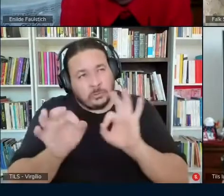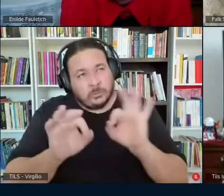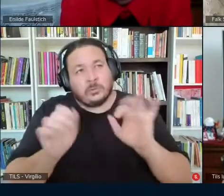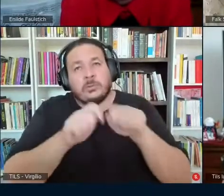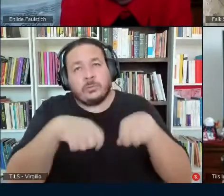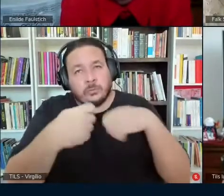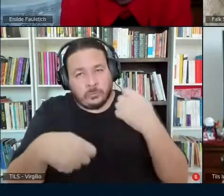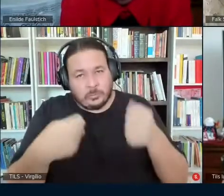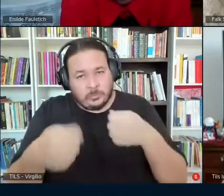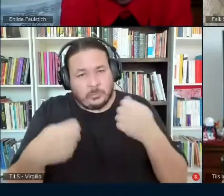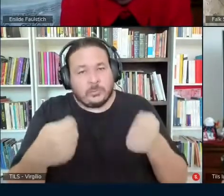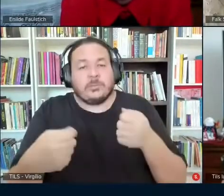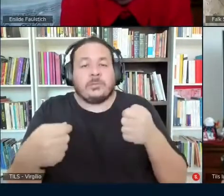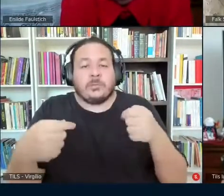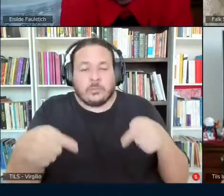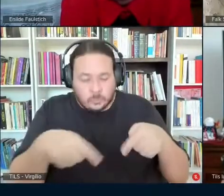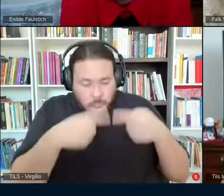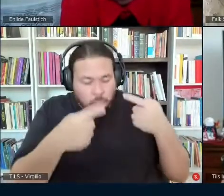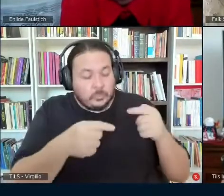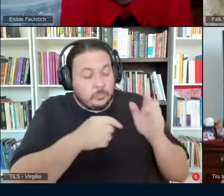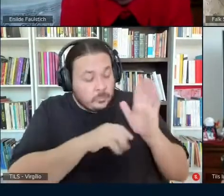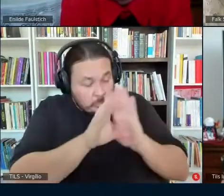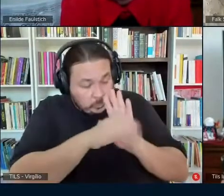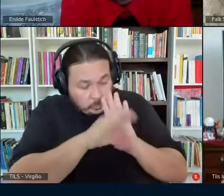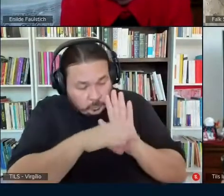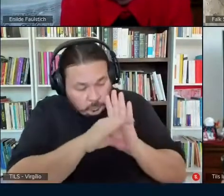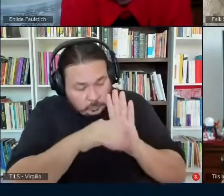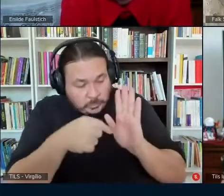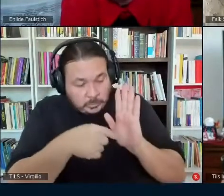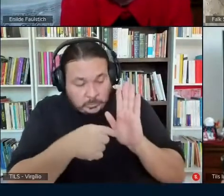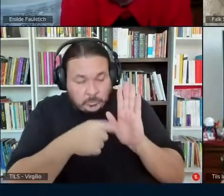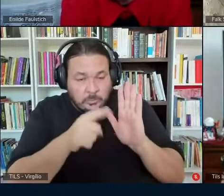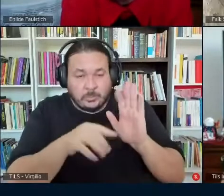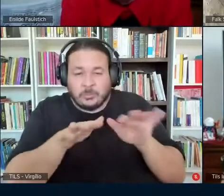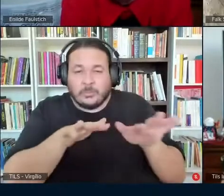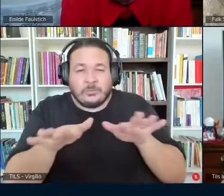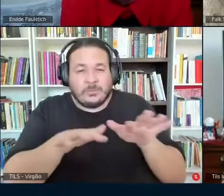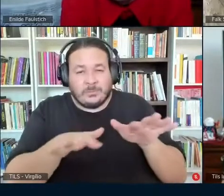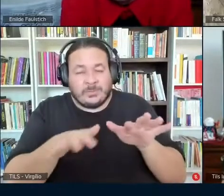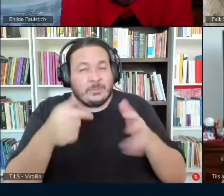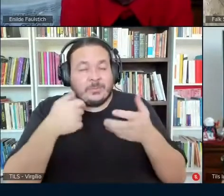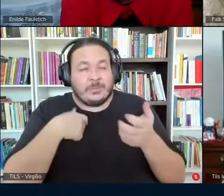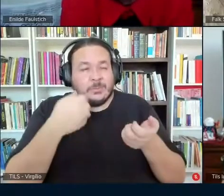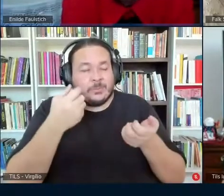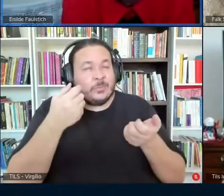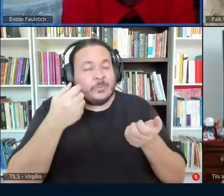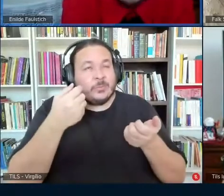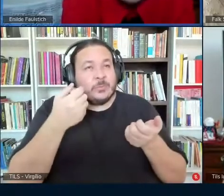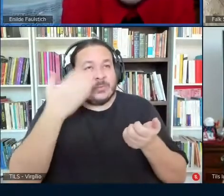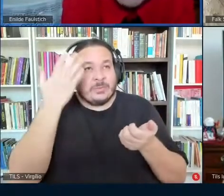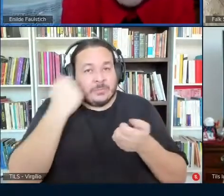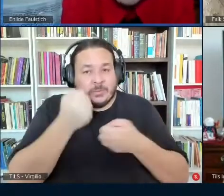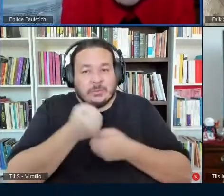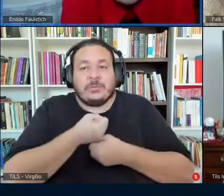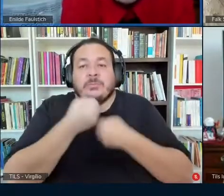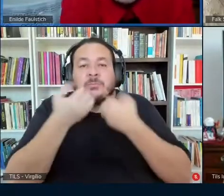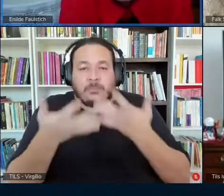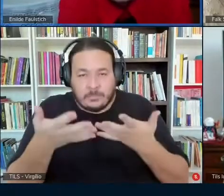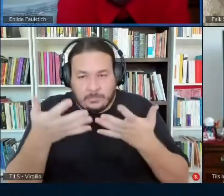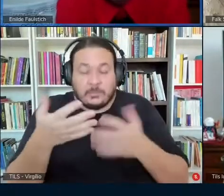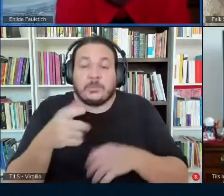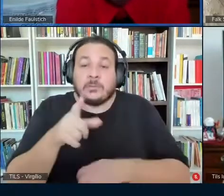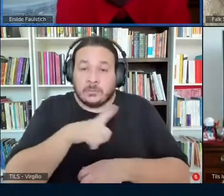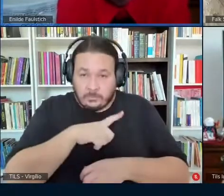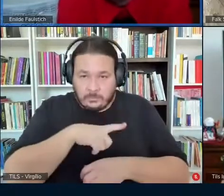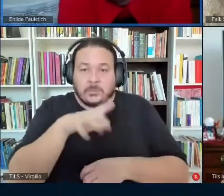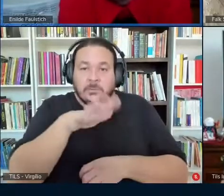do conceito como um movimento. Eu não estou sabendo me explicar bem, mas eu acho que deve ficar mas bem. Mas tem gramática aí pelo